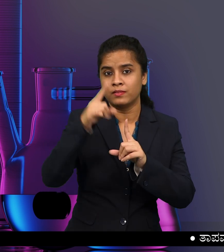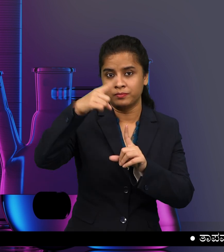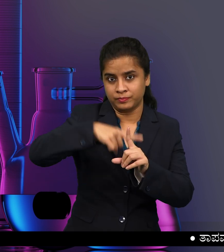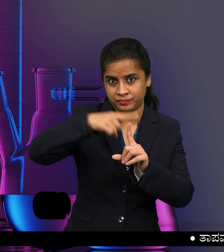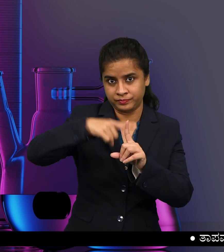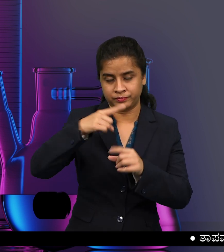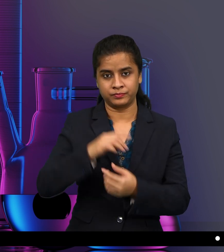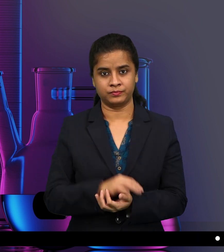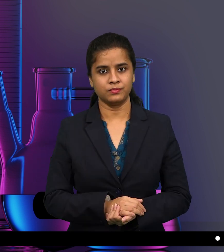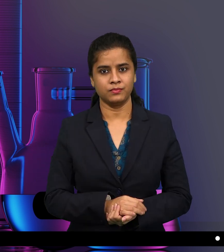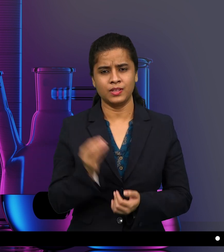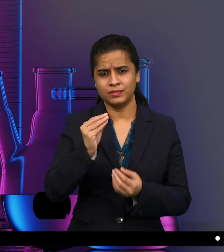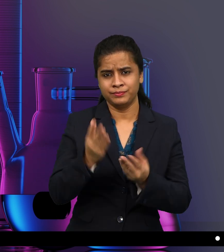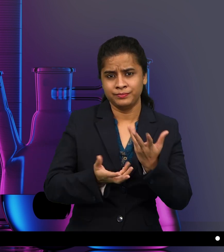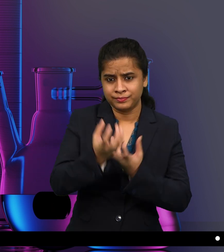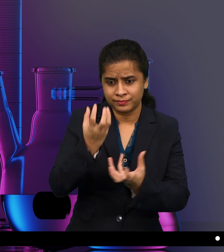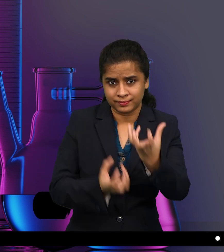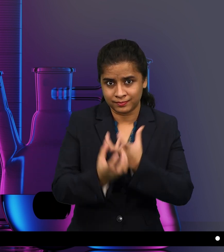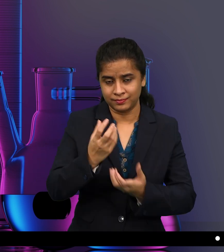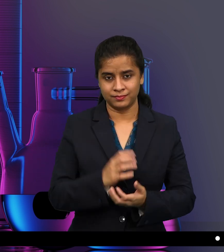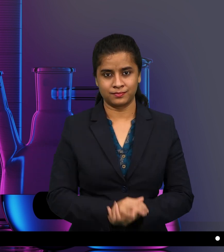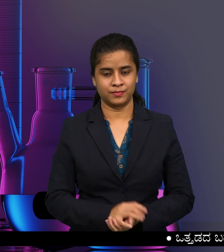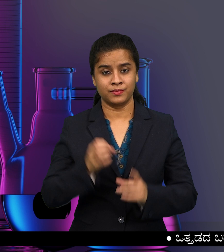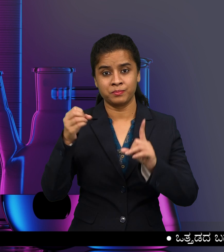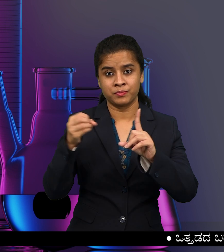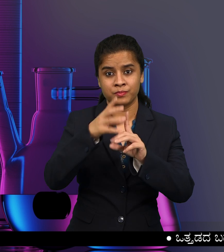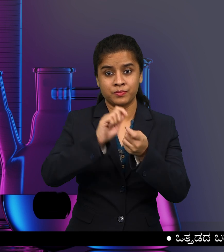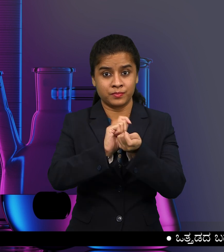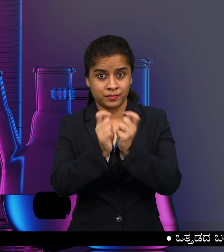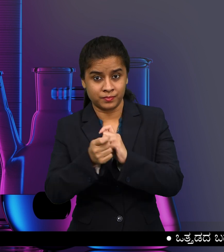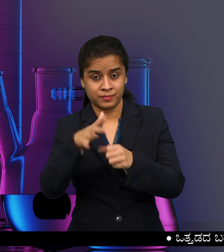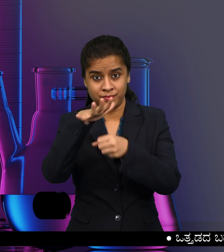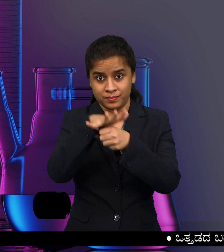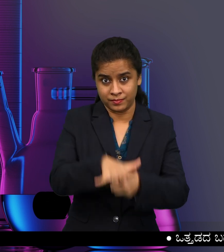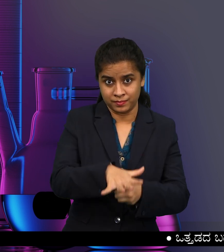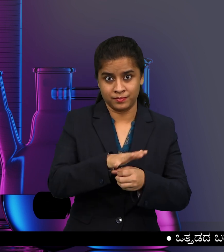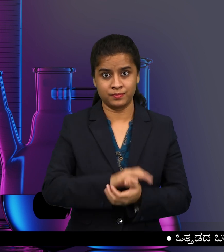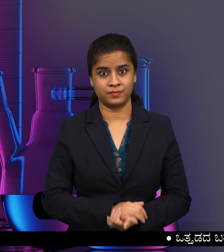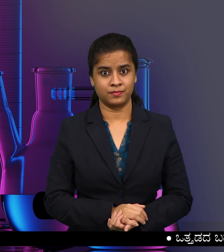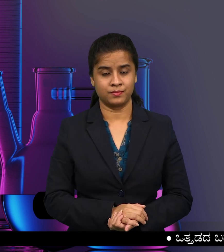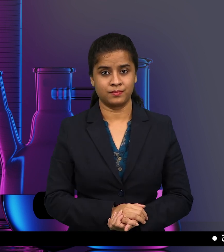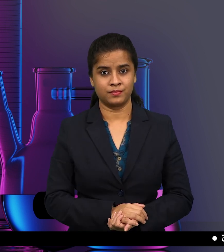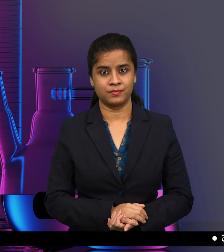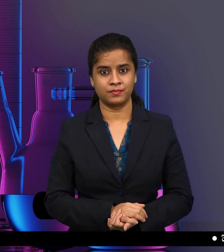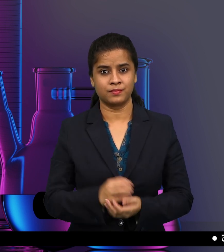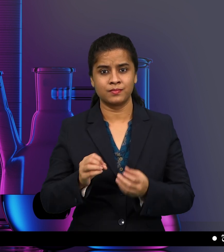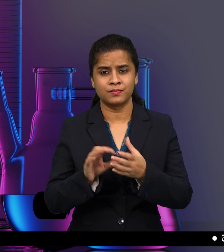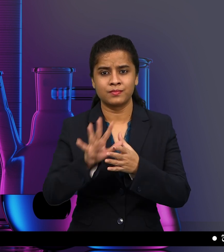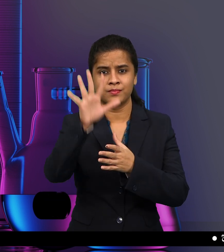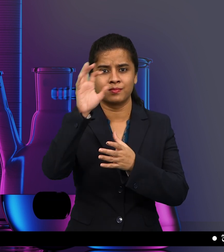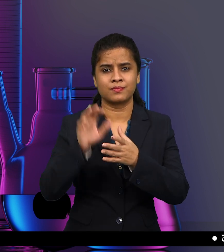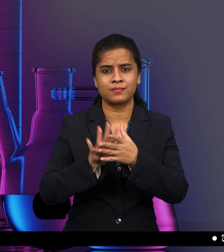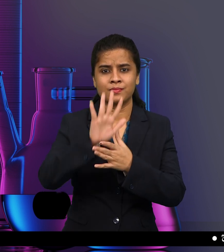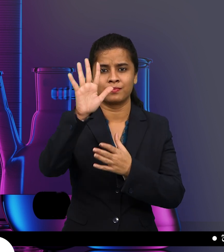ತಾಪಮಾನದ ಪರಿಣಾಮ, ಸುಪ್ತ ಶಾಖ, ಒತ್ತಡದ ಬದಲಾವಣೆಯ ಪರಿಣಾಮ,